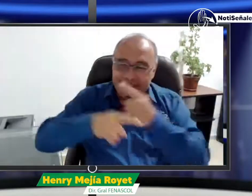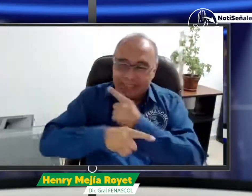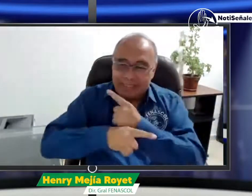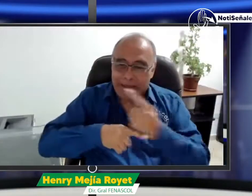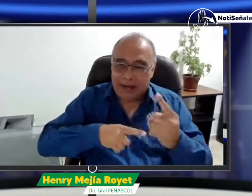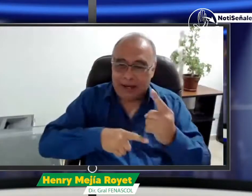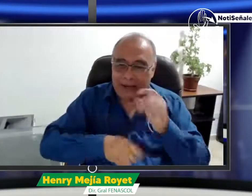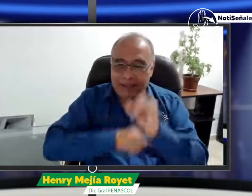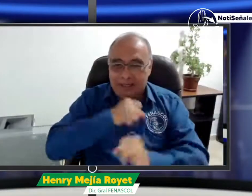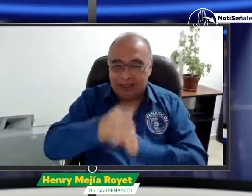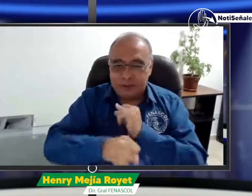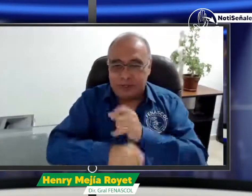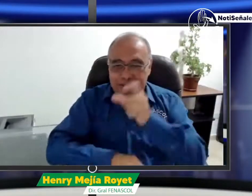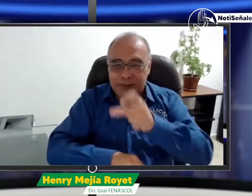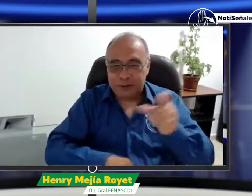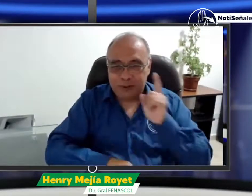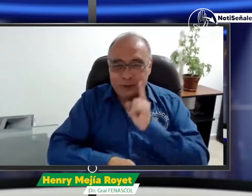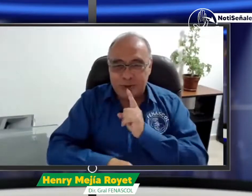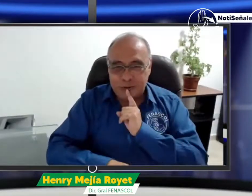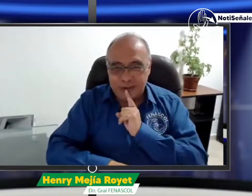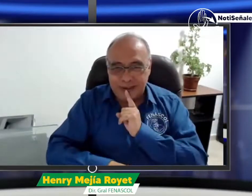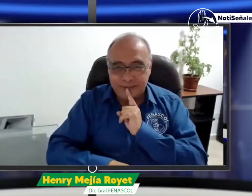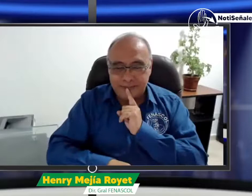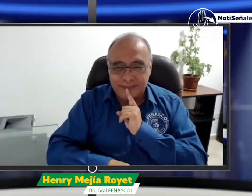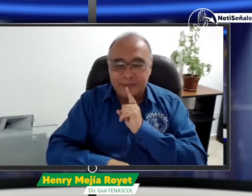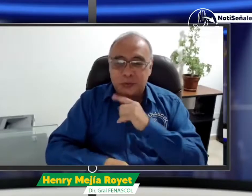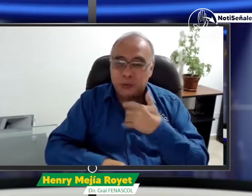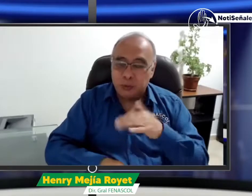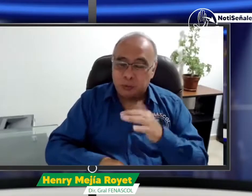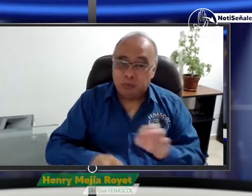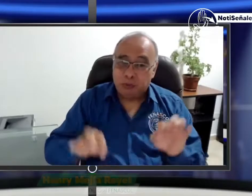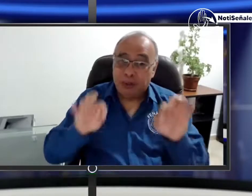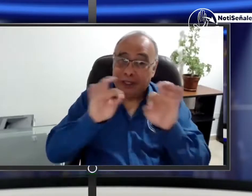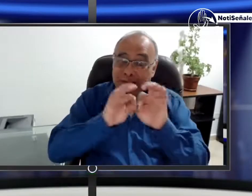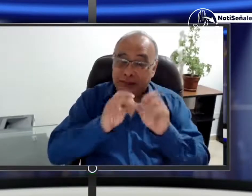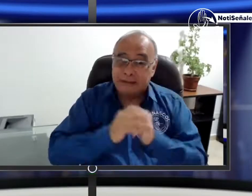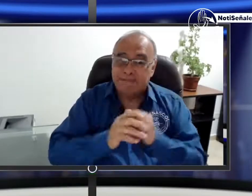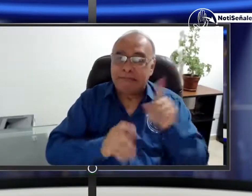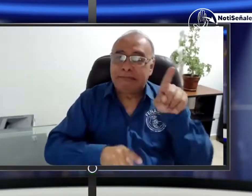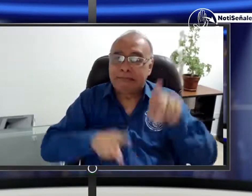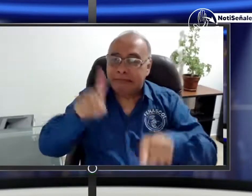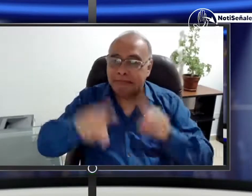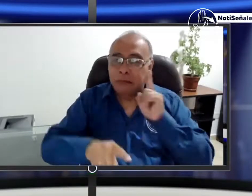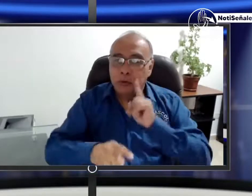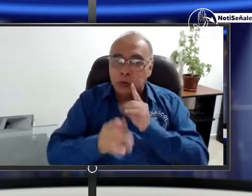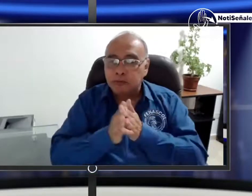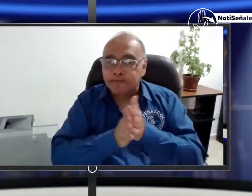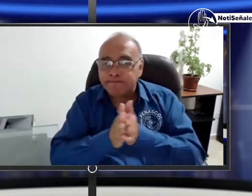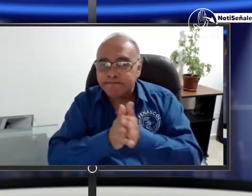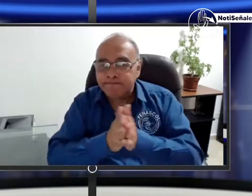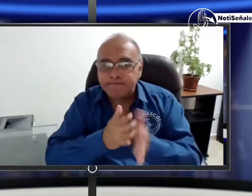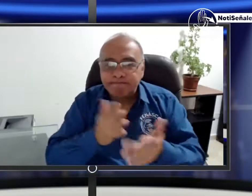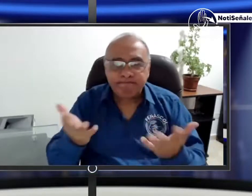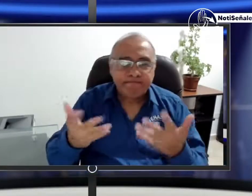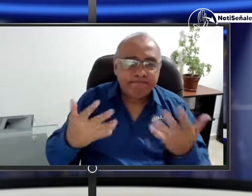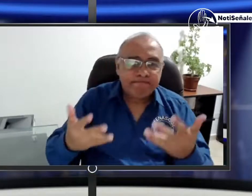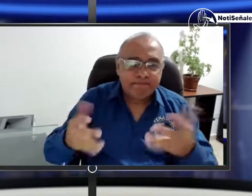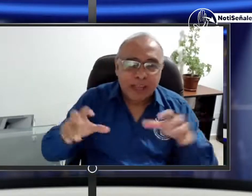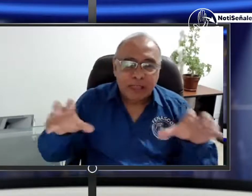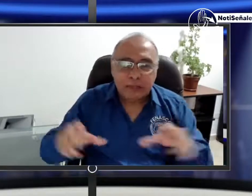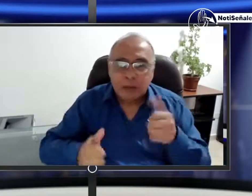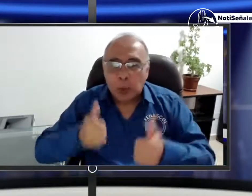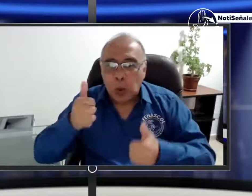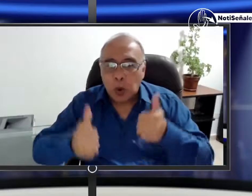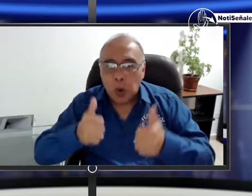vamos a celebrar la semana internacional de las personas sordas y es un evento muy importante